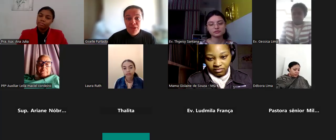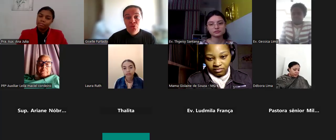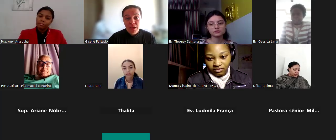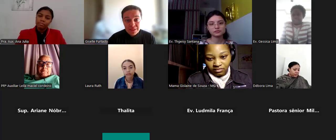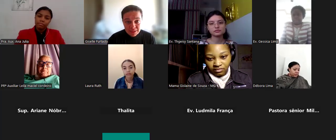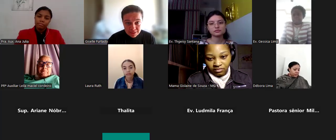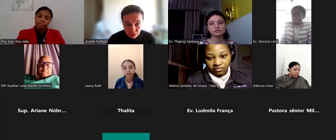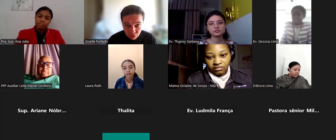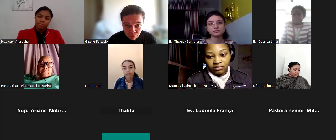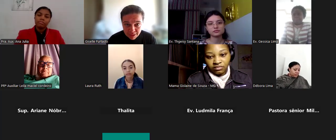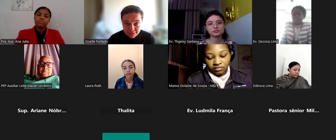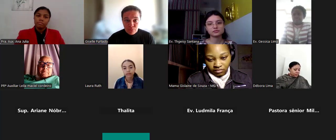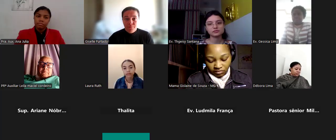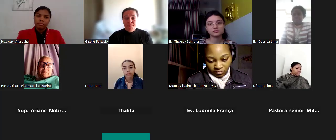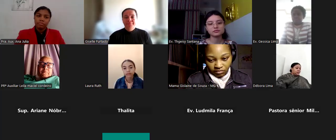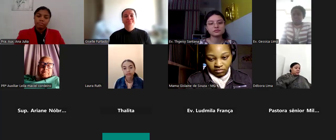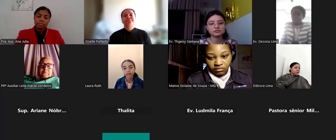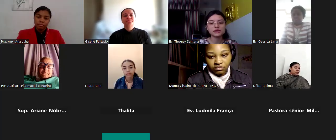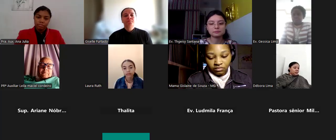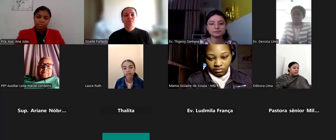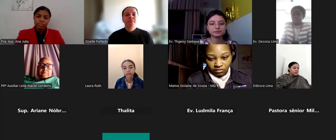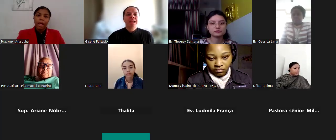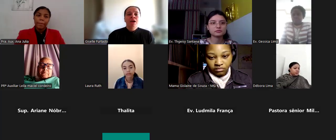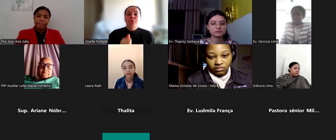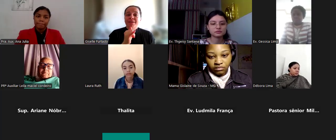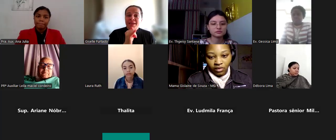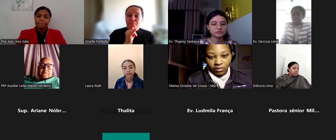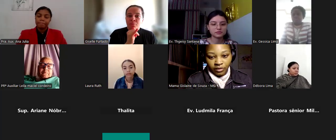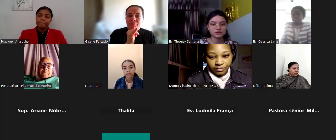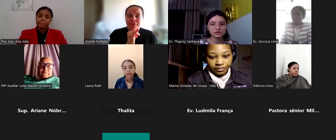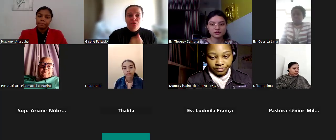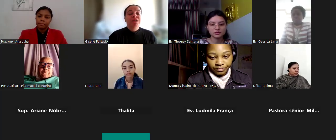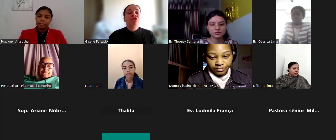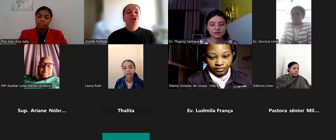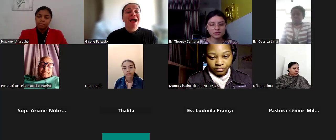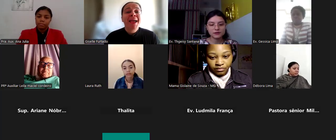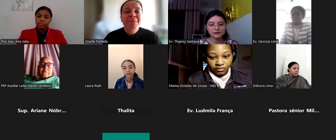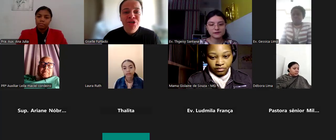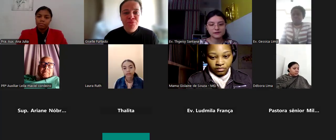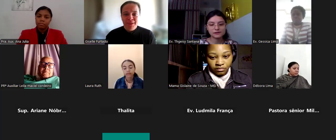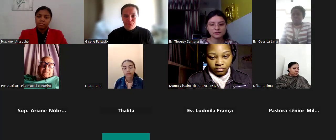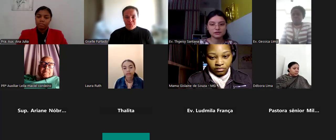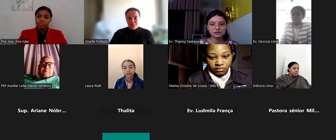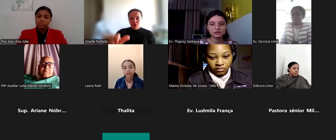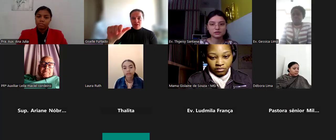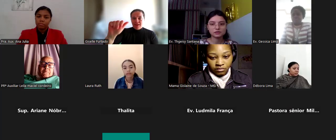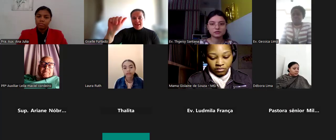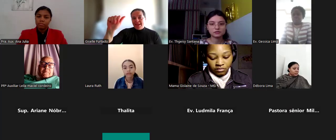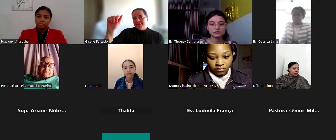elemento essencial da comunicação, né? Por exemplo, o sinal de arrependimento. Essa aqui é